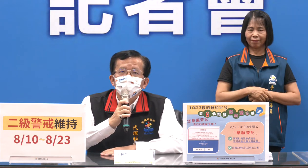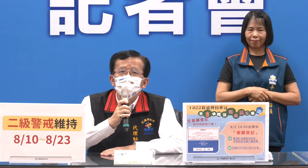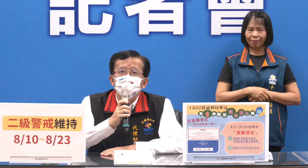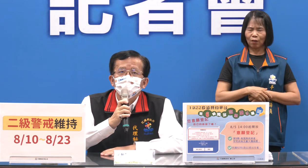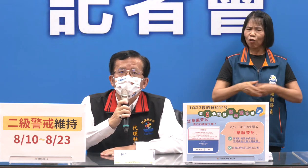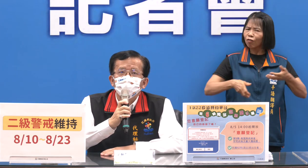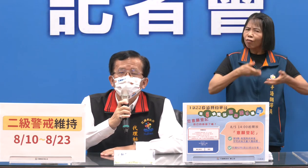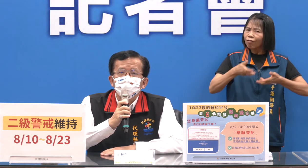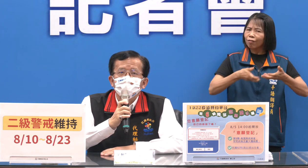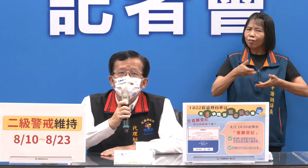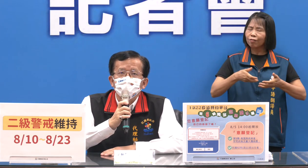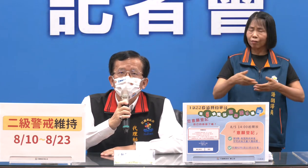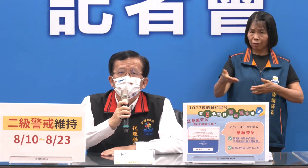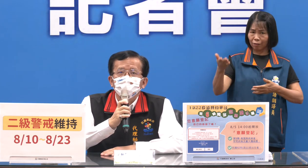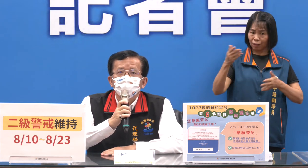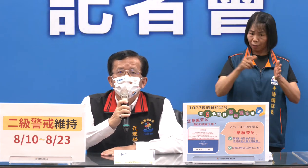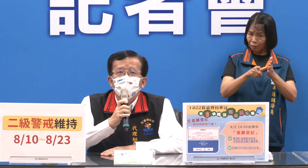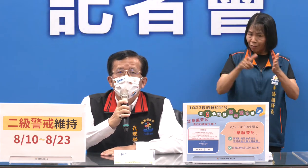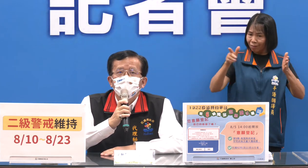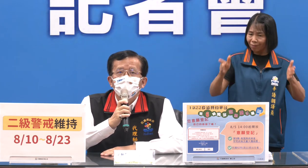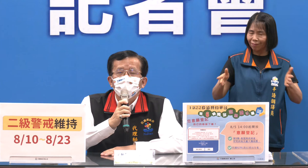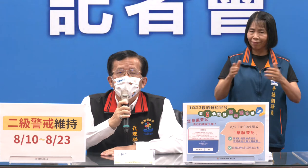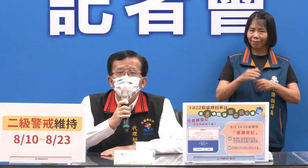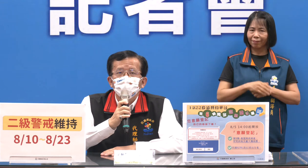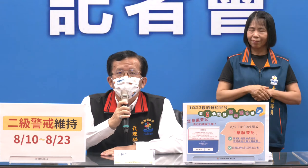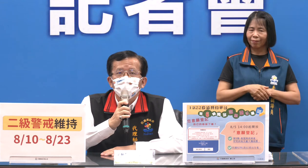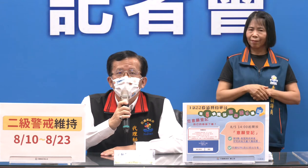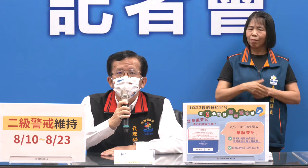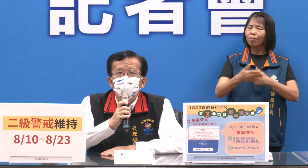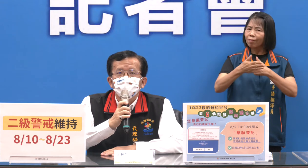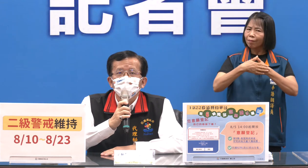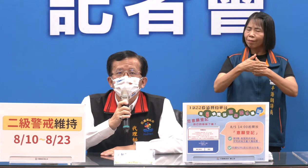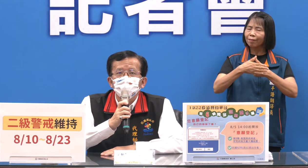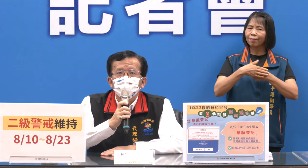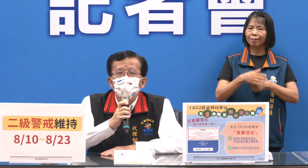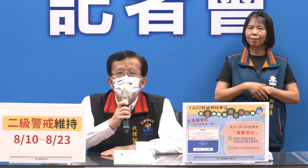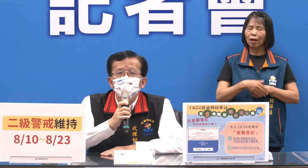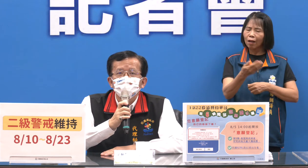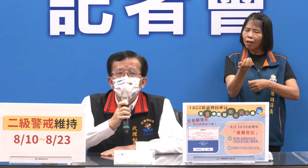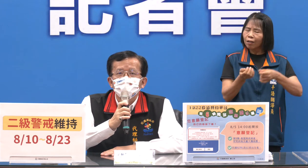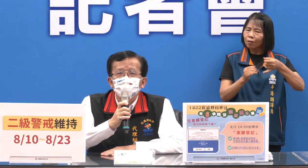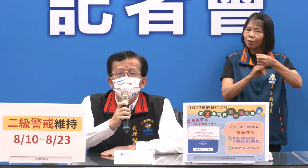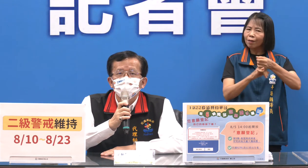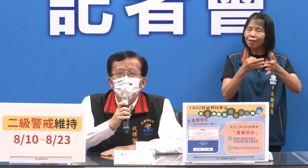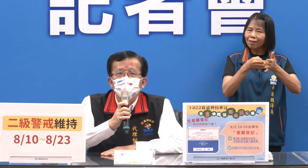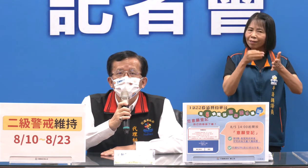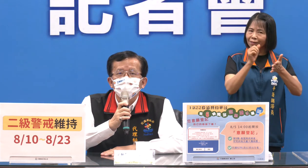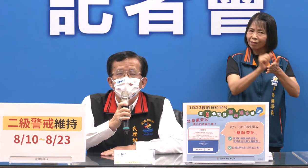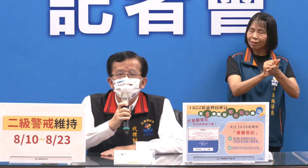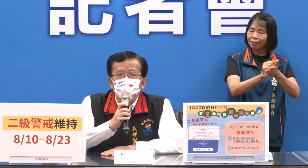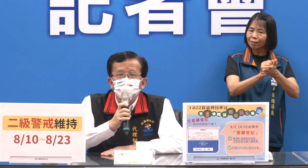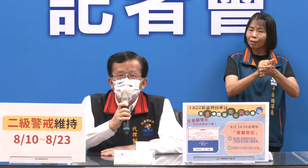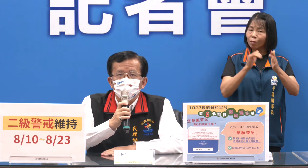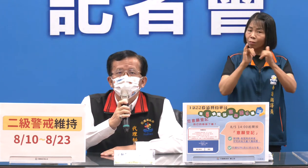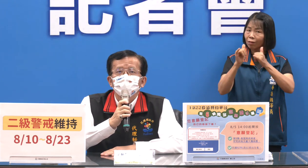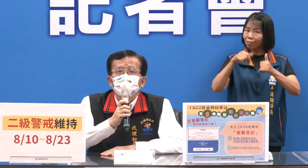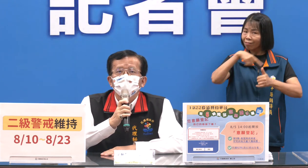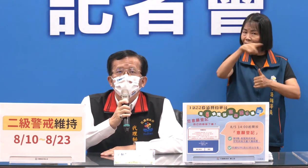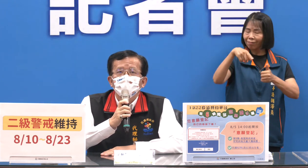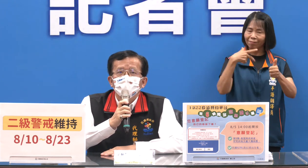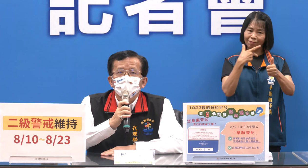很热心的在过去这个阶段帮我们完成预约登记相亲的疫苗接